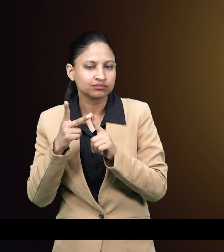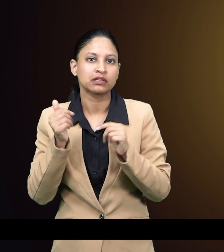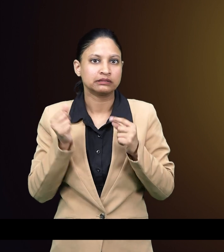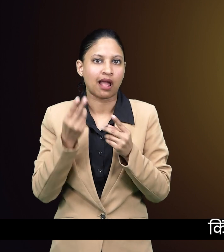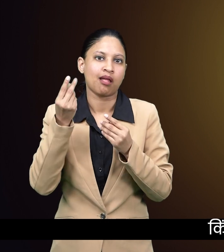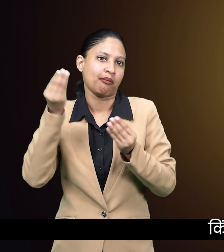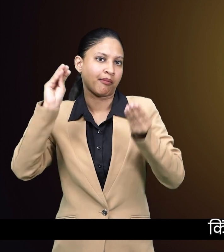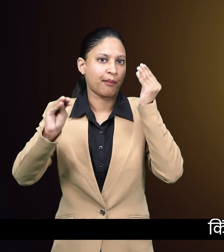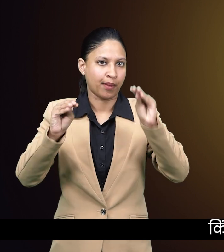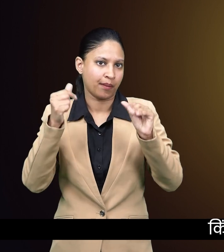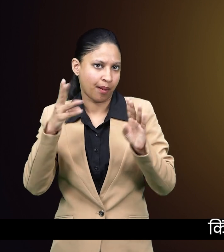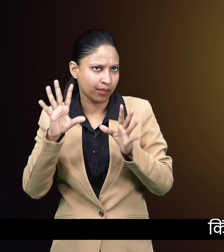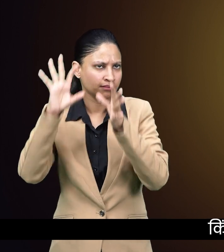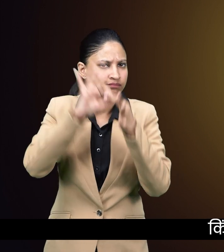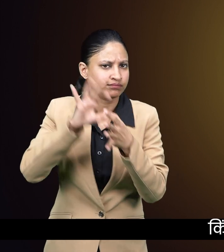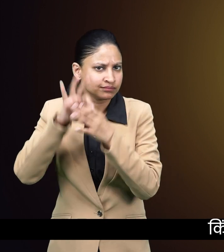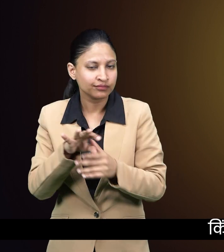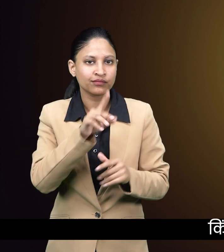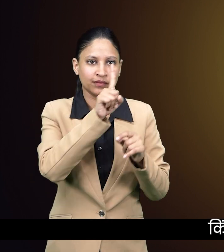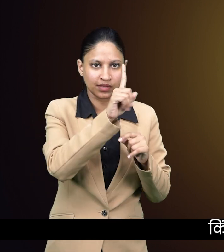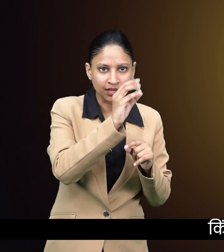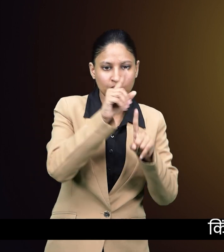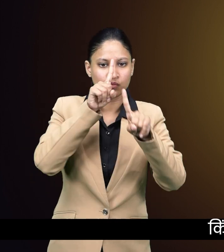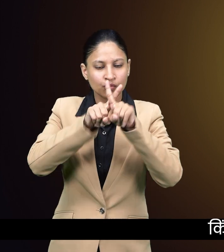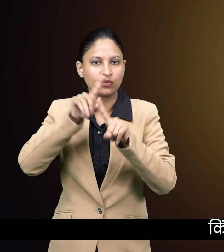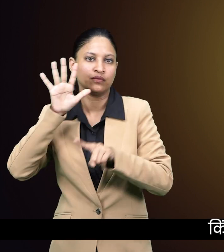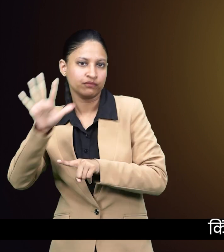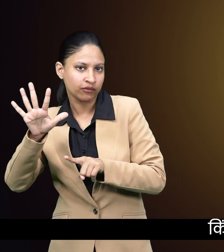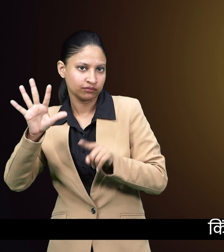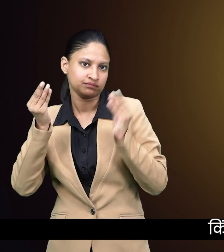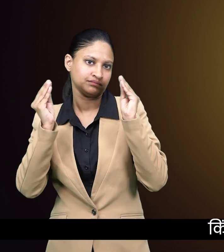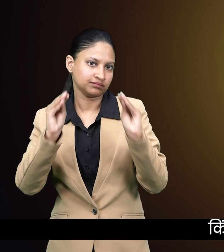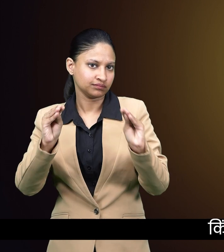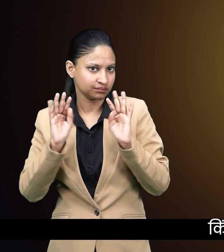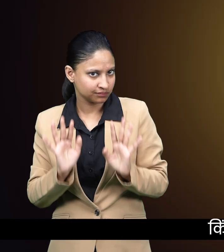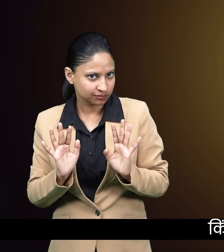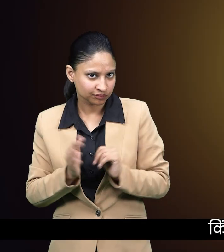टप्पा 2 किमती ठेवा. क्षेत्रफळ बरोबर 10 गुणिले 5.